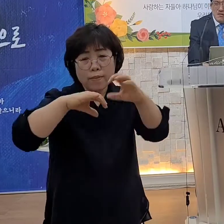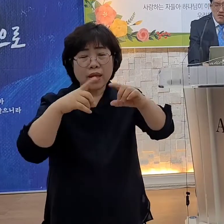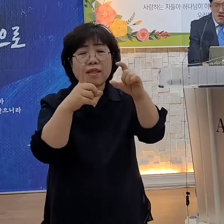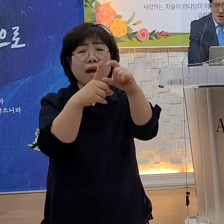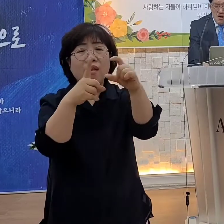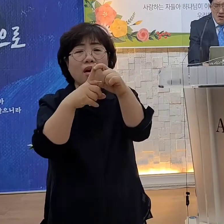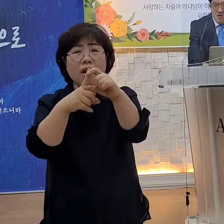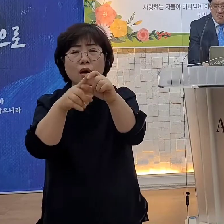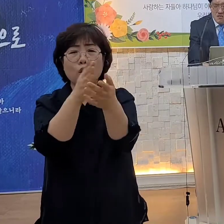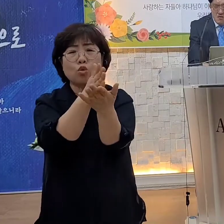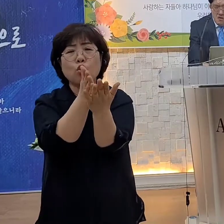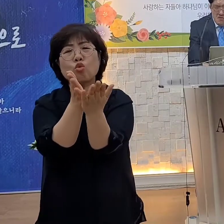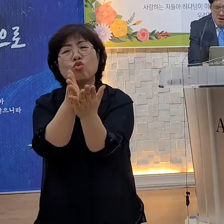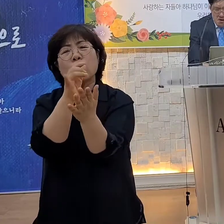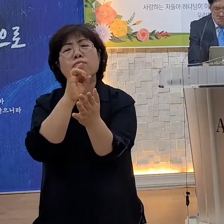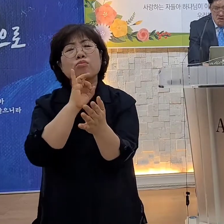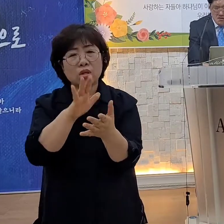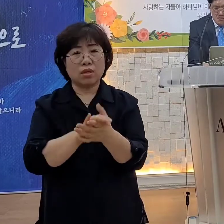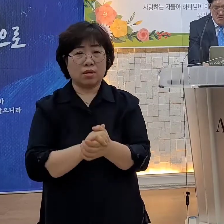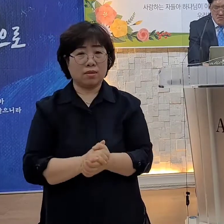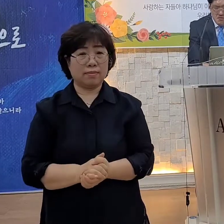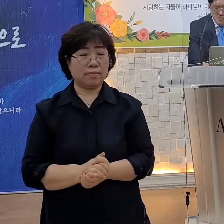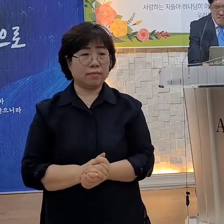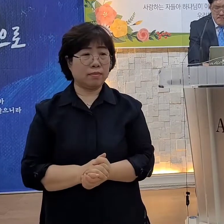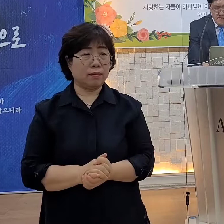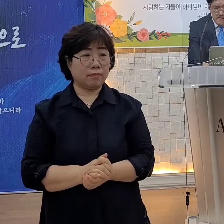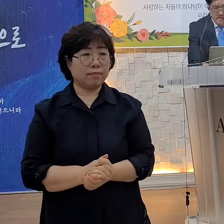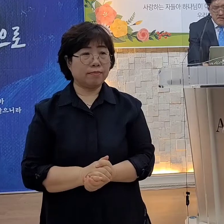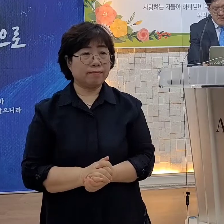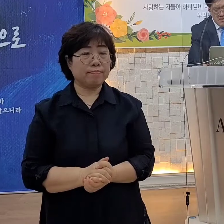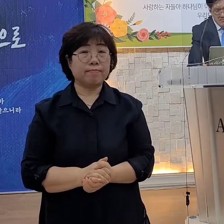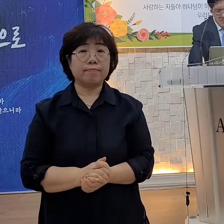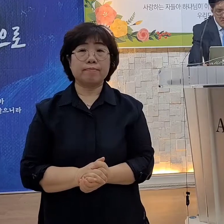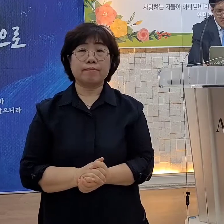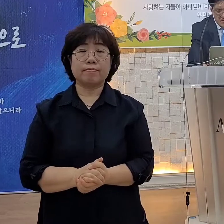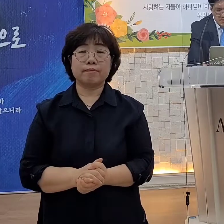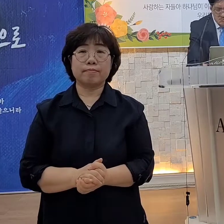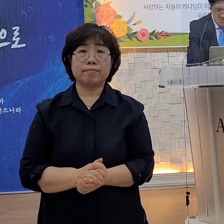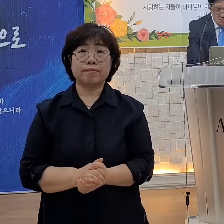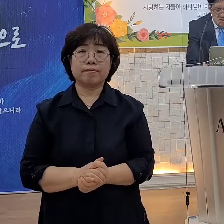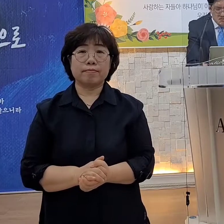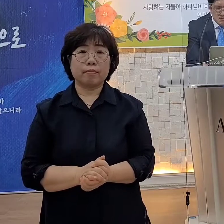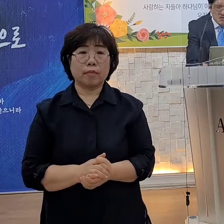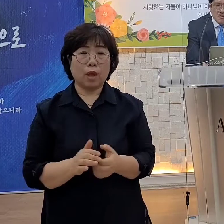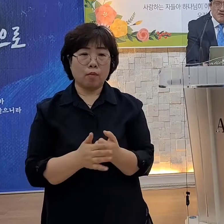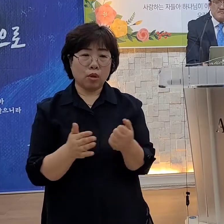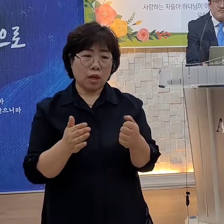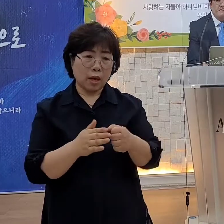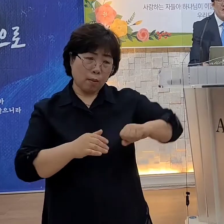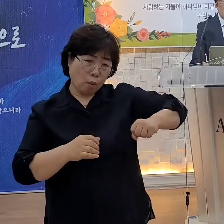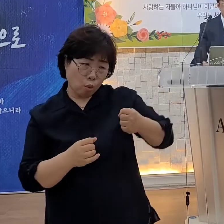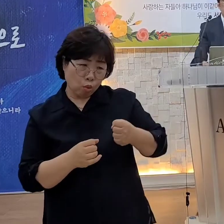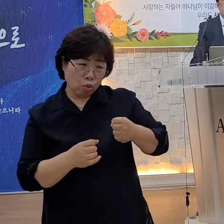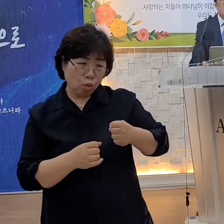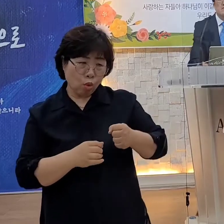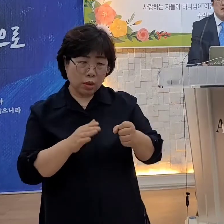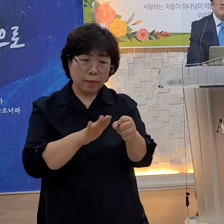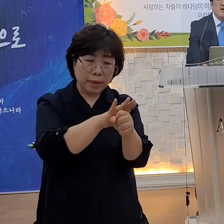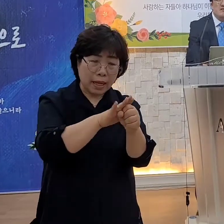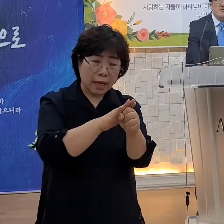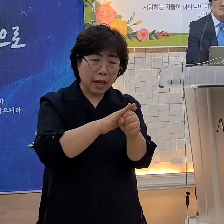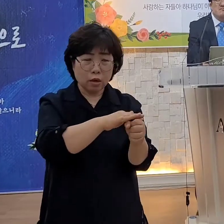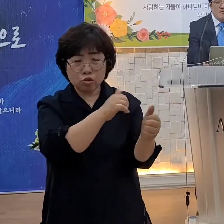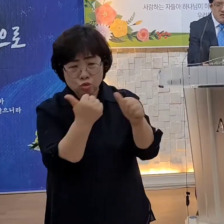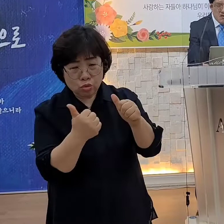똑같은 사랑이다라는 것을 말하고자 하는 것입니다. 여러분 그래서 둘은 똑같은데, 한번 오늘